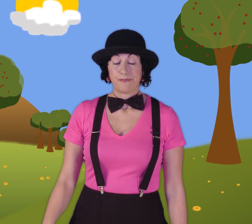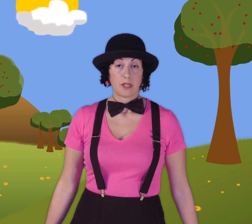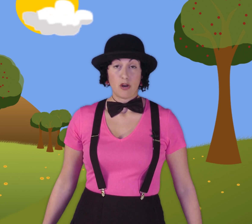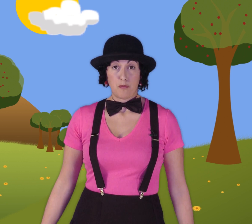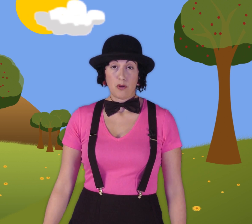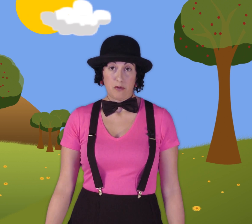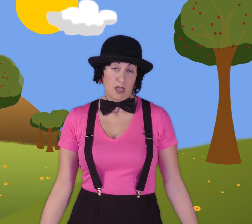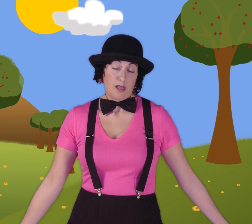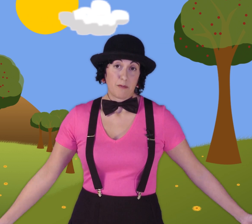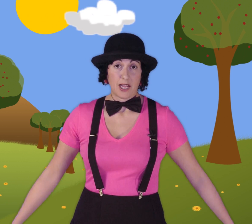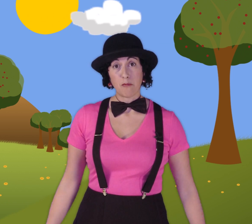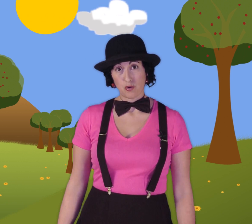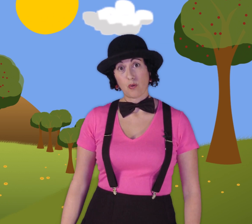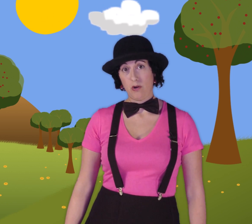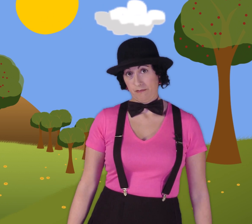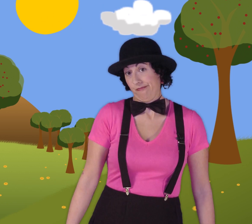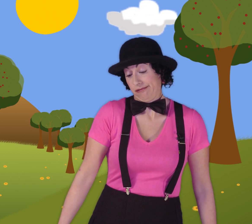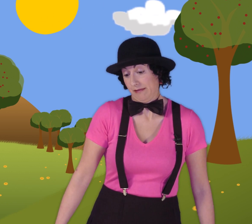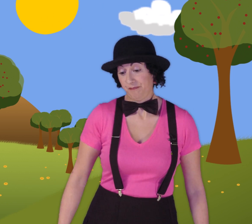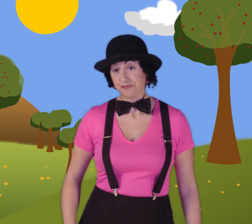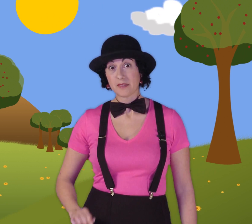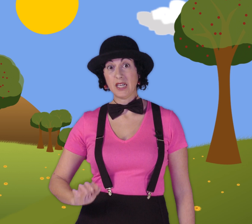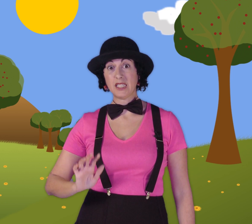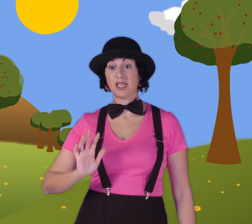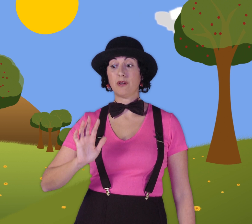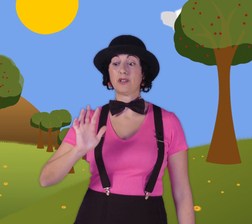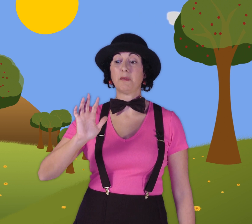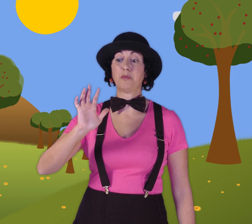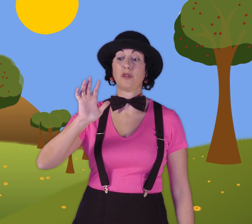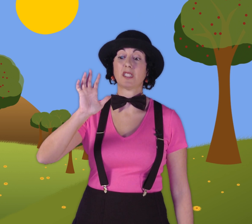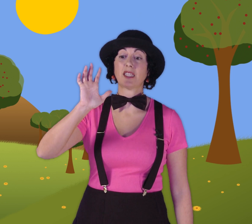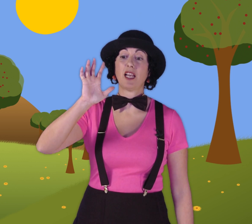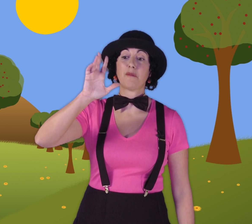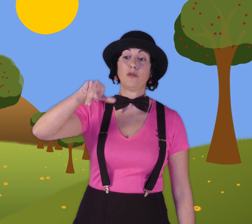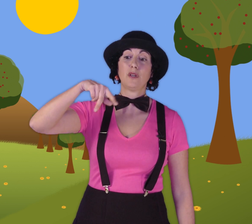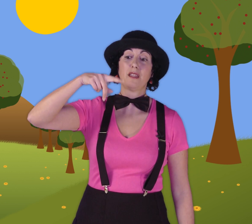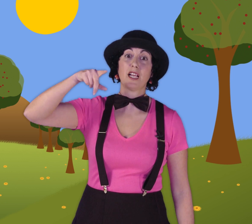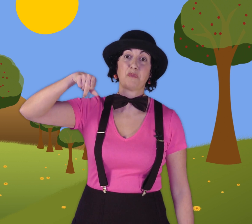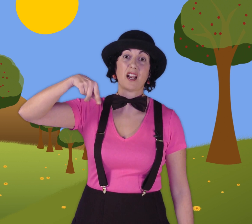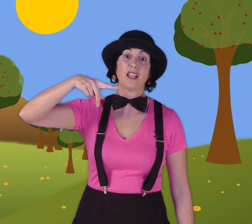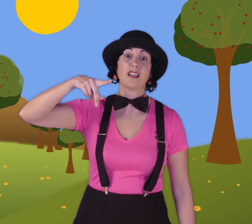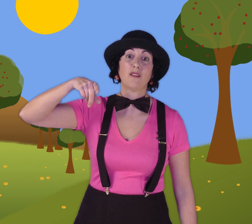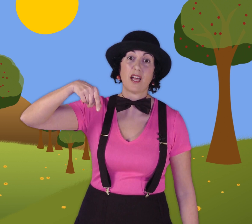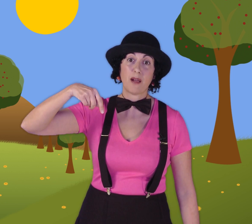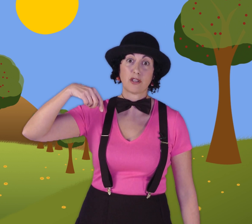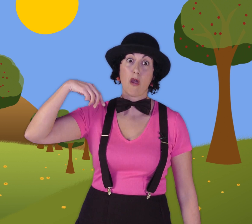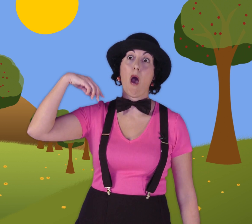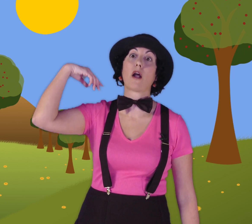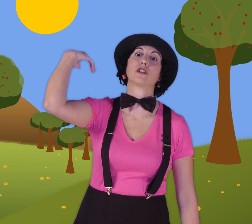Y no pudo, porque le pesaba mucho el culo. Así que cuando estaba a punto de saltar el árbol, una de las piernas se le enredó en las ramas y...